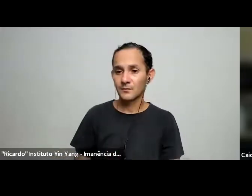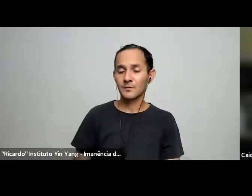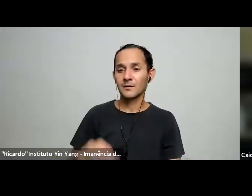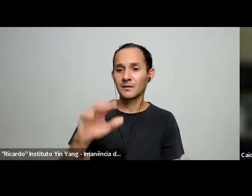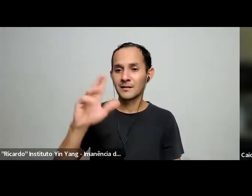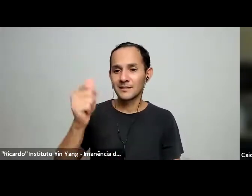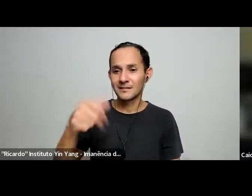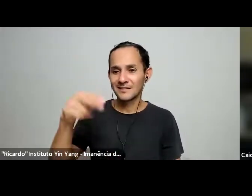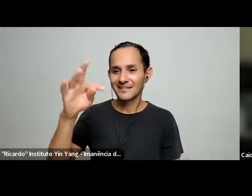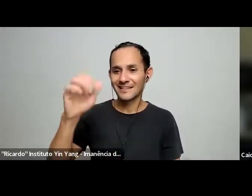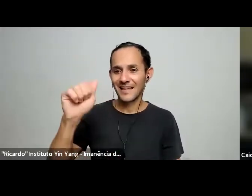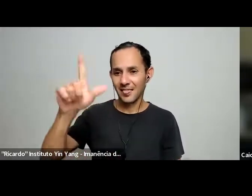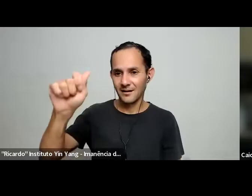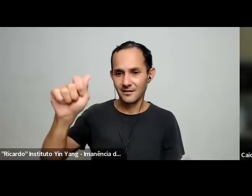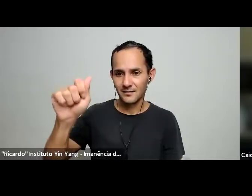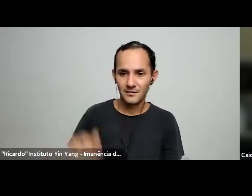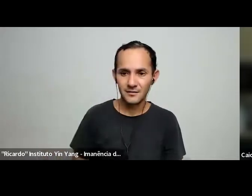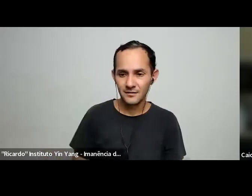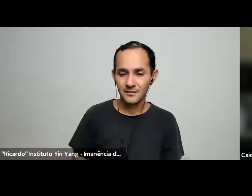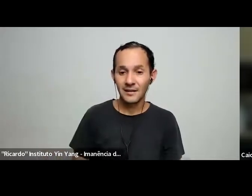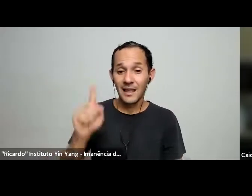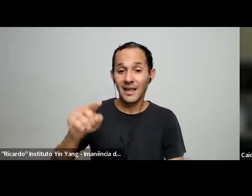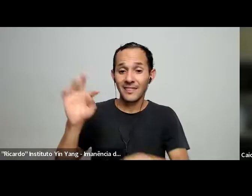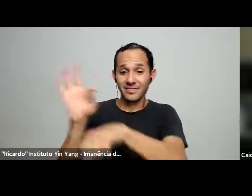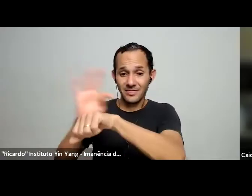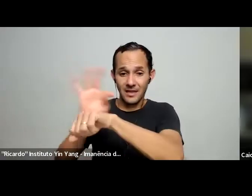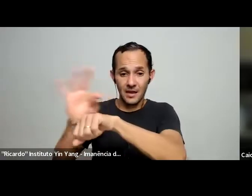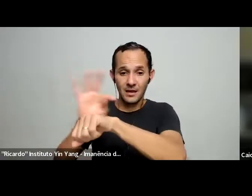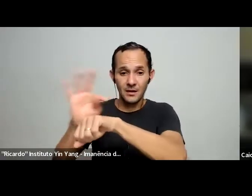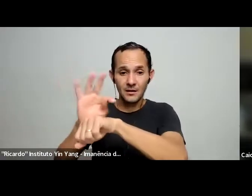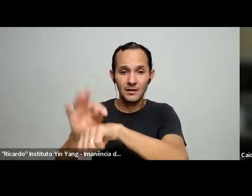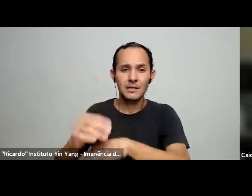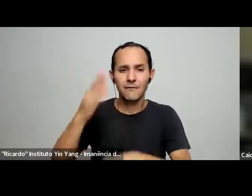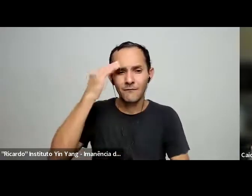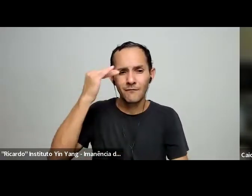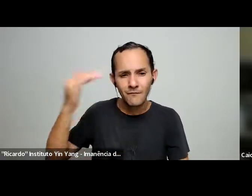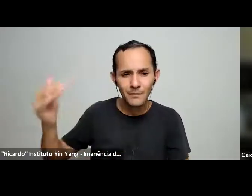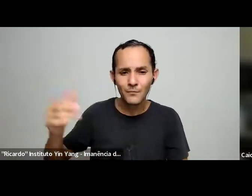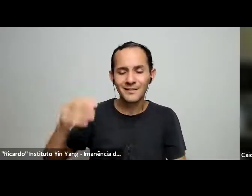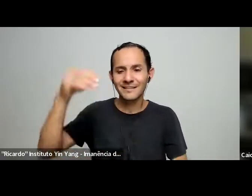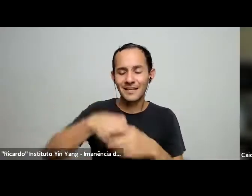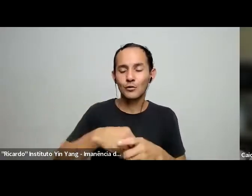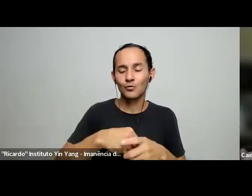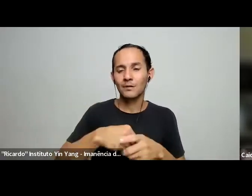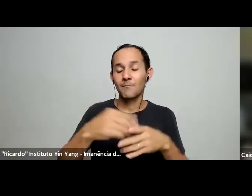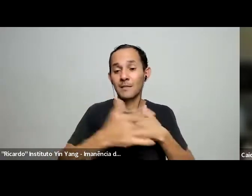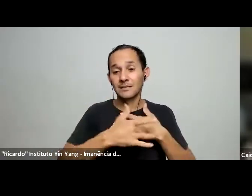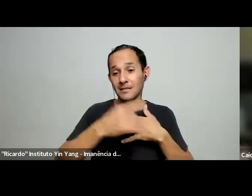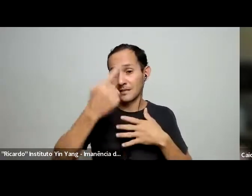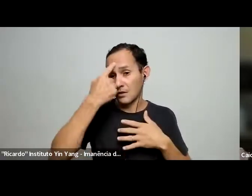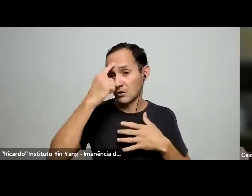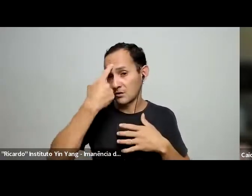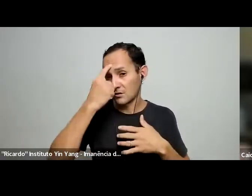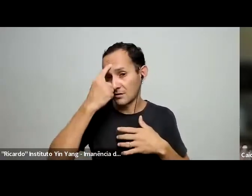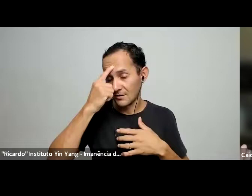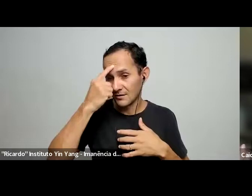Shantala, né? Shantala é uma das técnicas muito conhecidas na medicina indiana, e esse é um